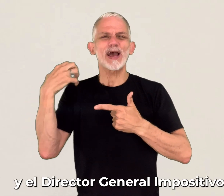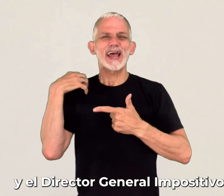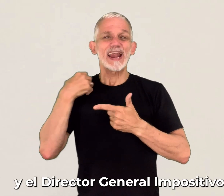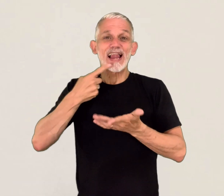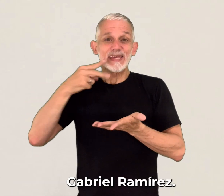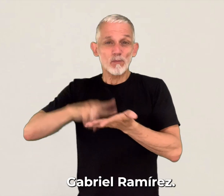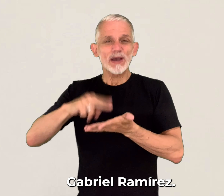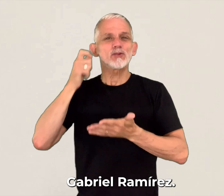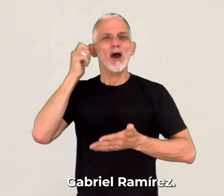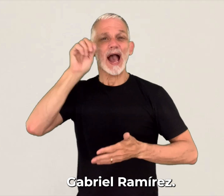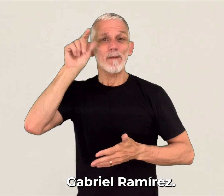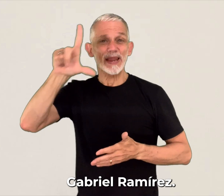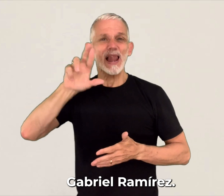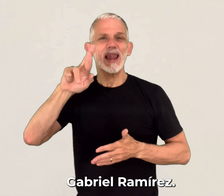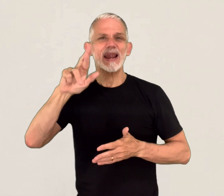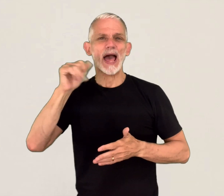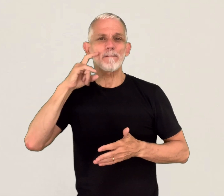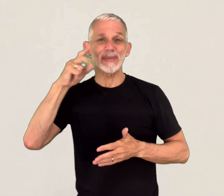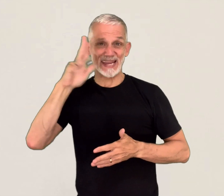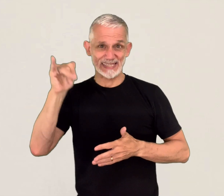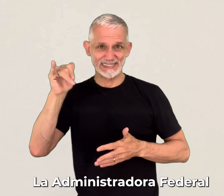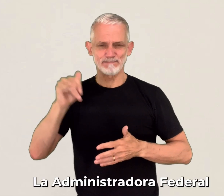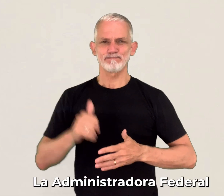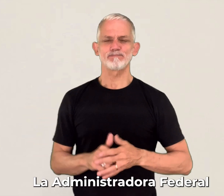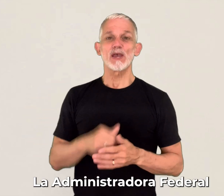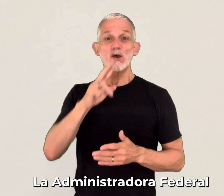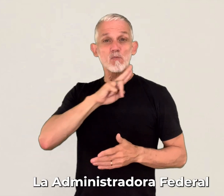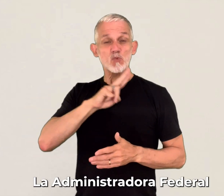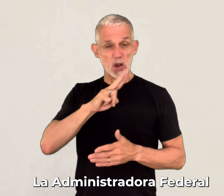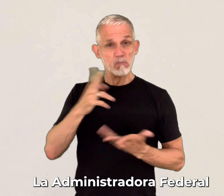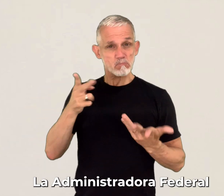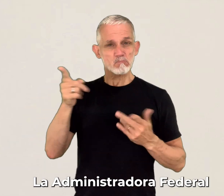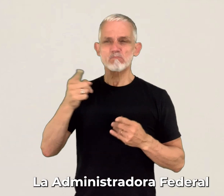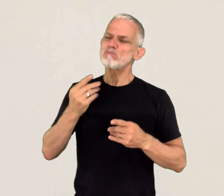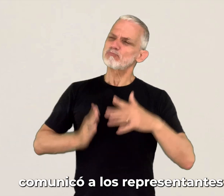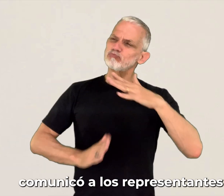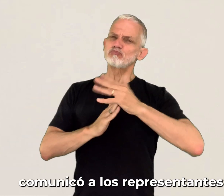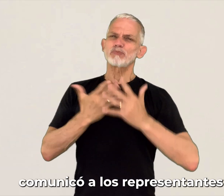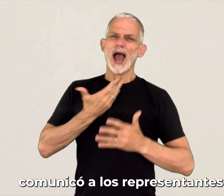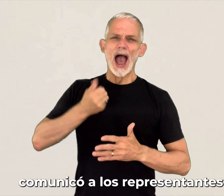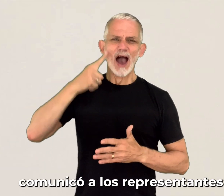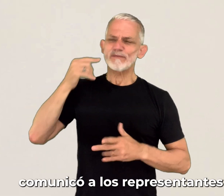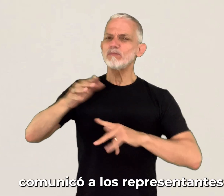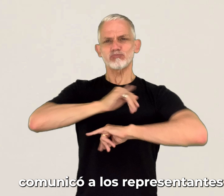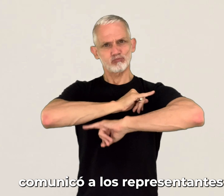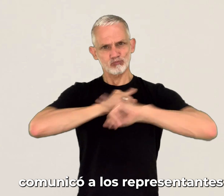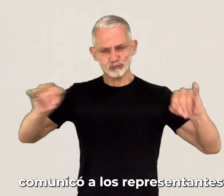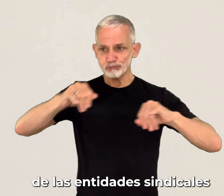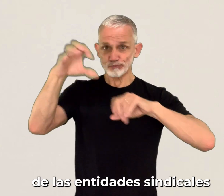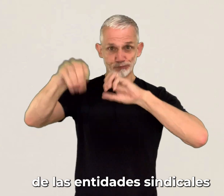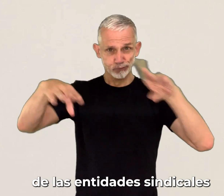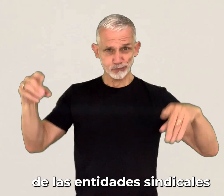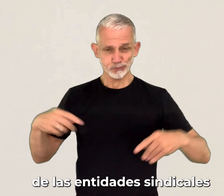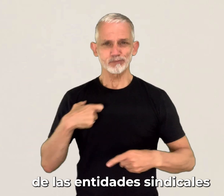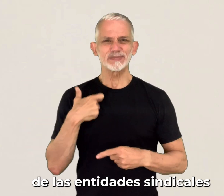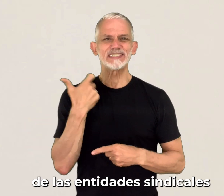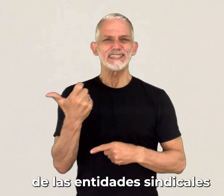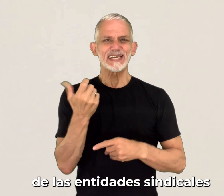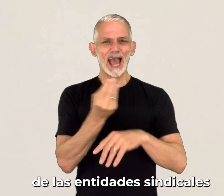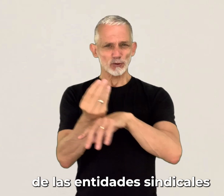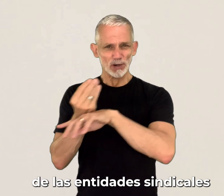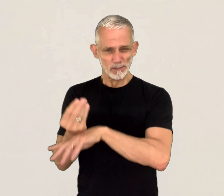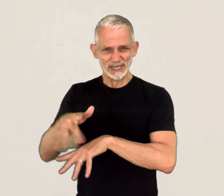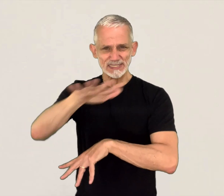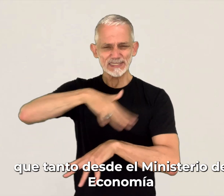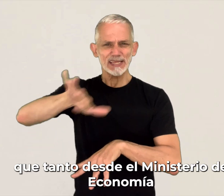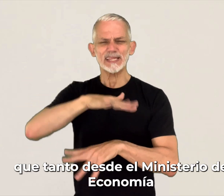impositivo Gabriel Ramírez la administradora Federal comunicó a los representantes de las entidades